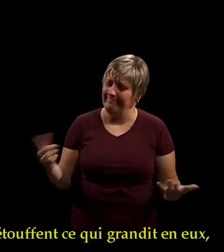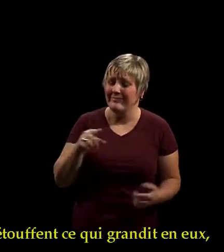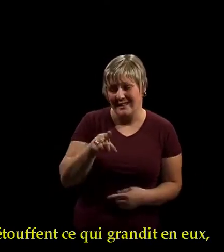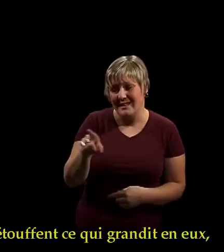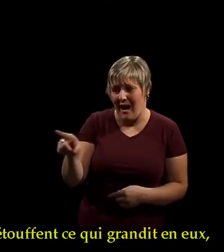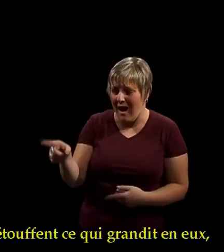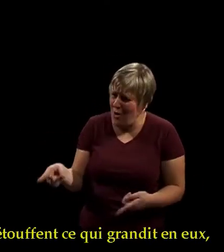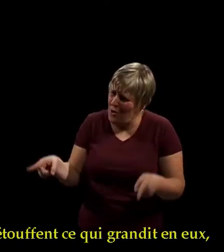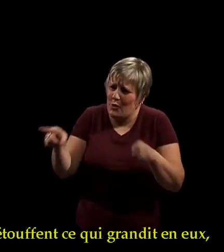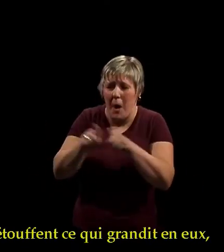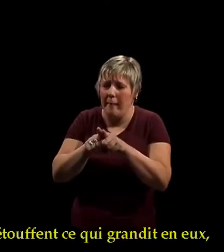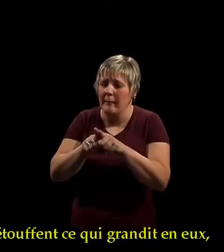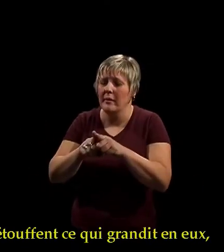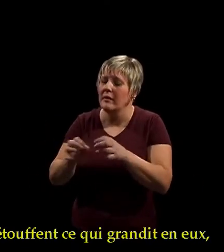étouffent ce qui grandit en eux.